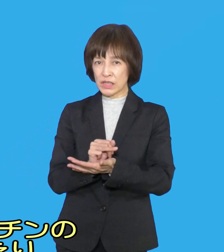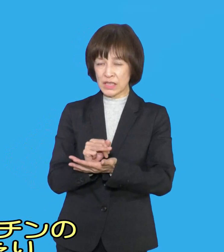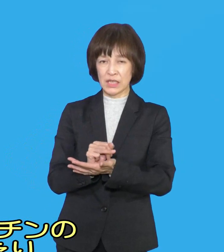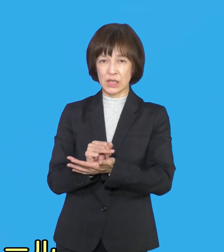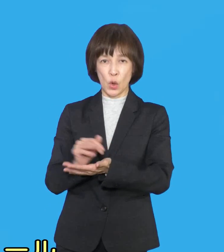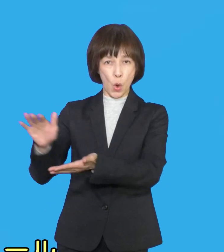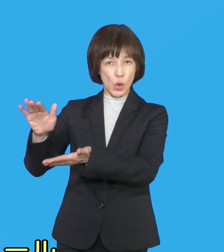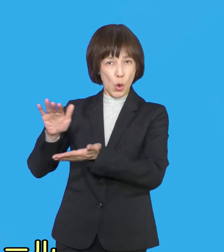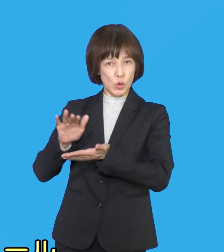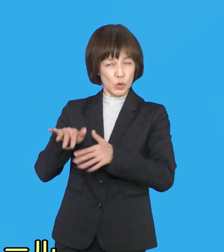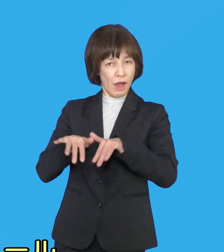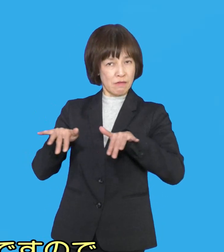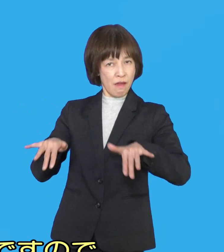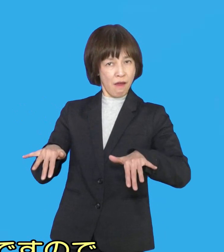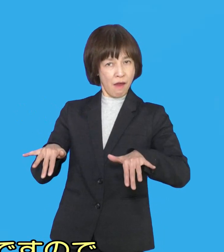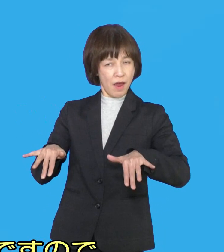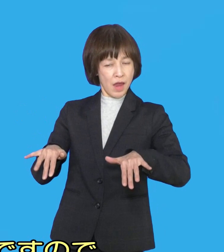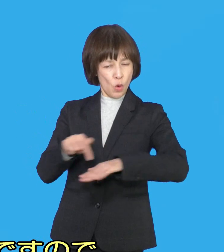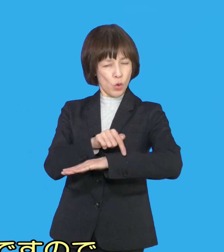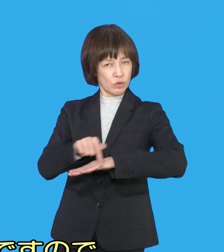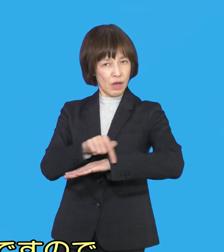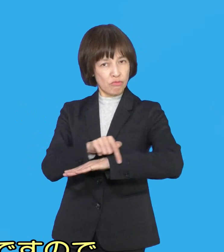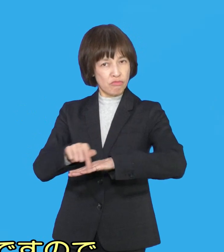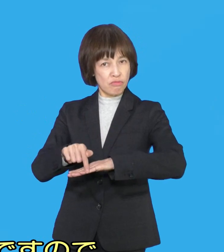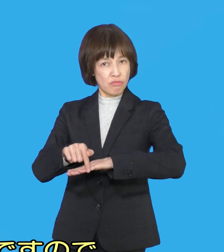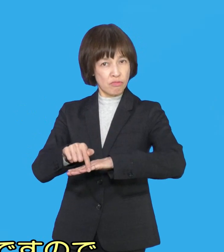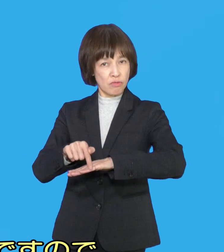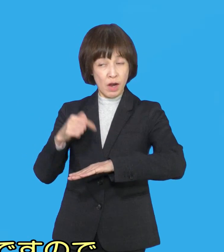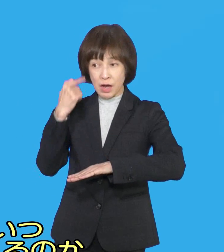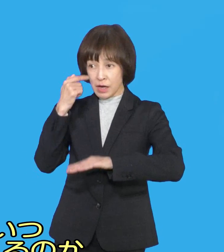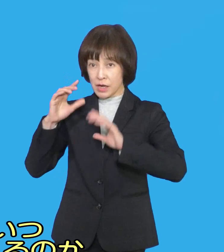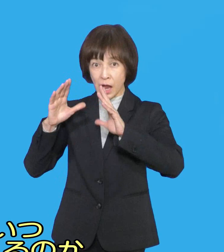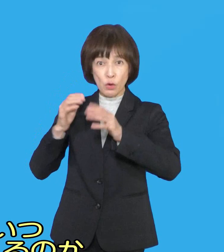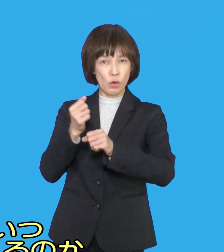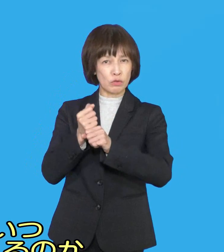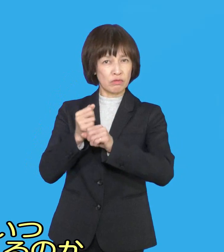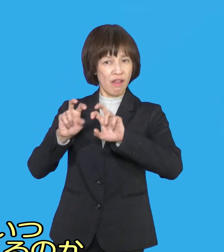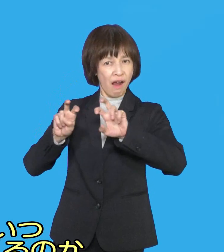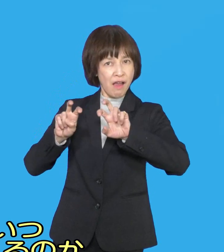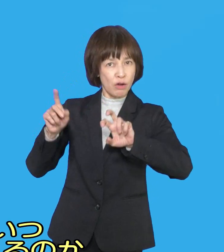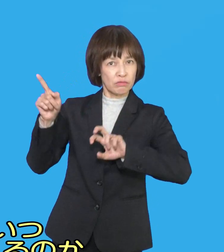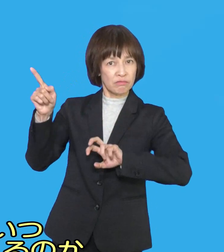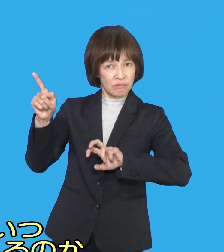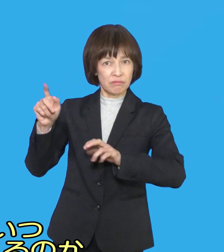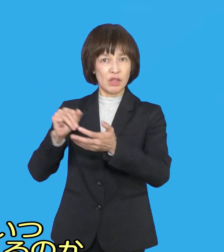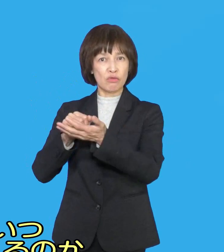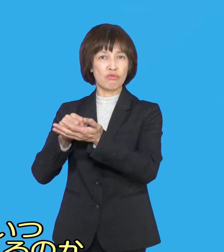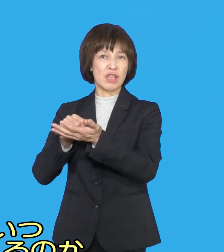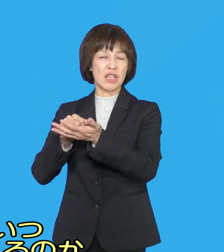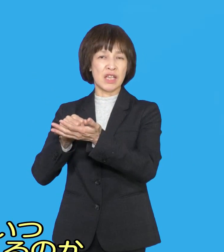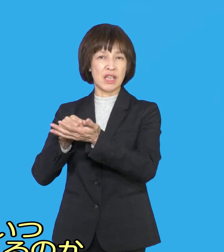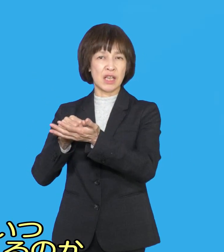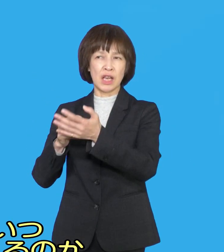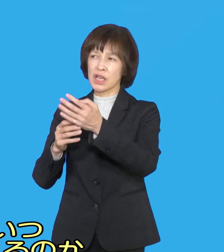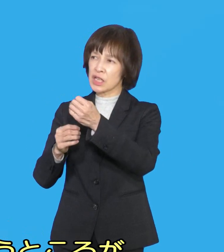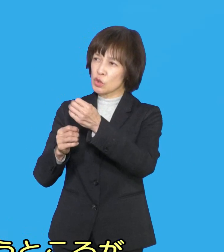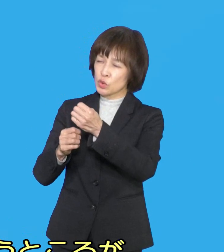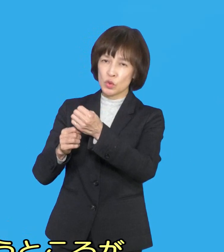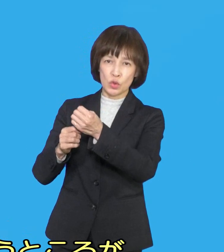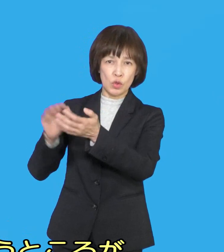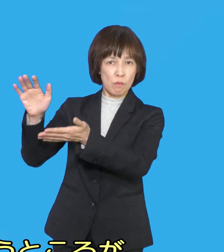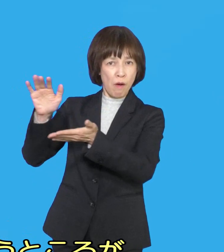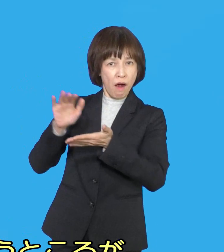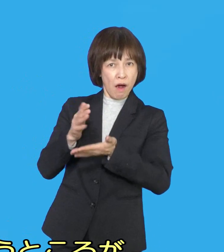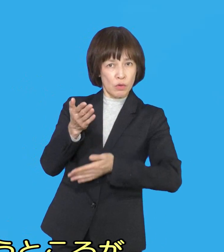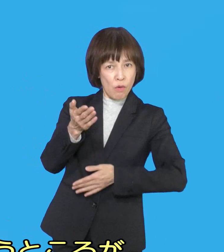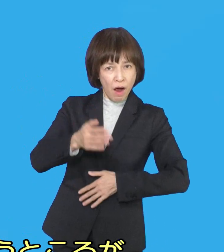であったり、実施のスケジュール、そもそも海外製のワクチンですので、どのようにしていつまとまった数が入るのか、そしてい